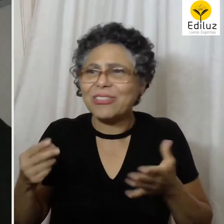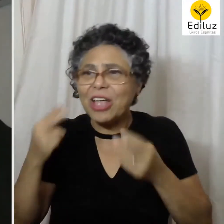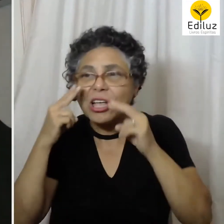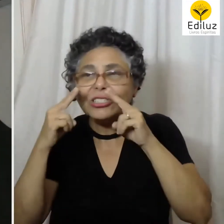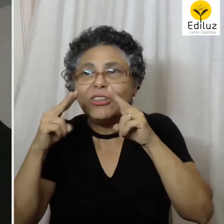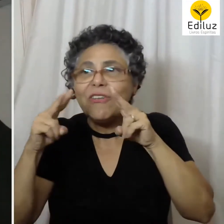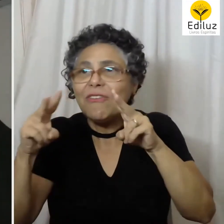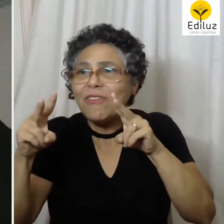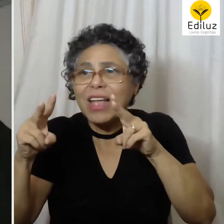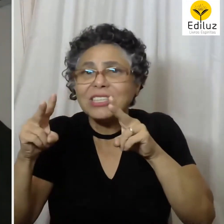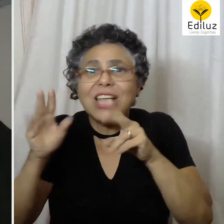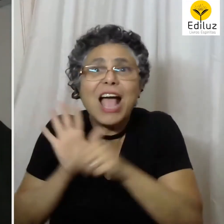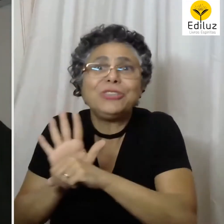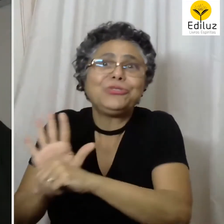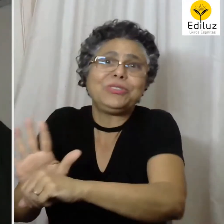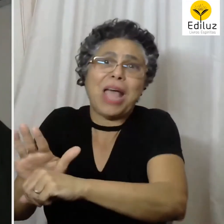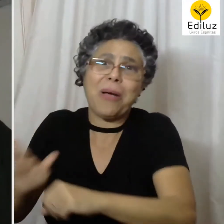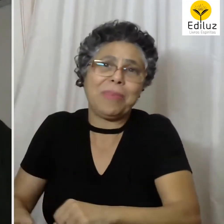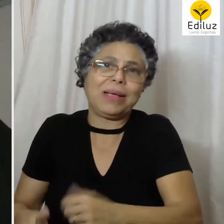uma criança assim.